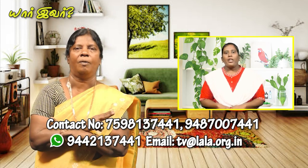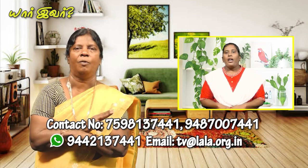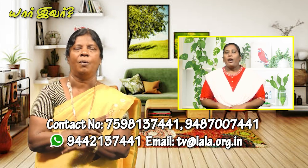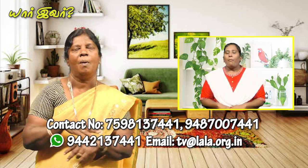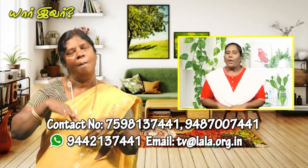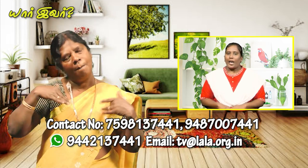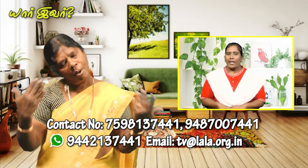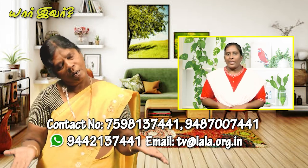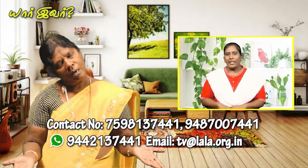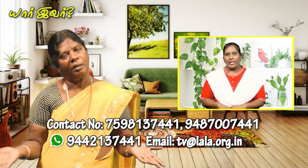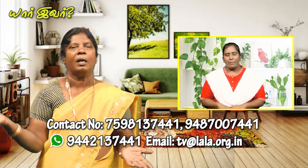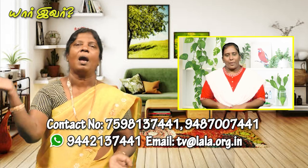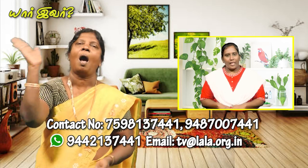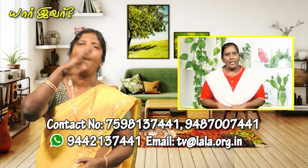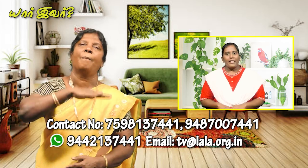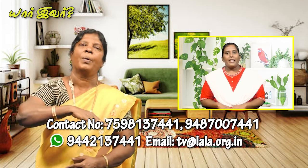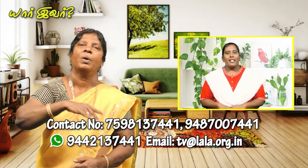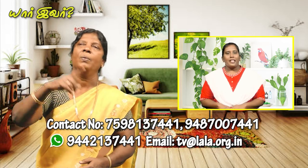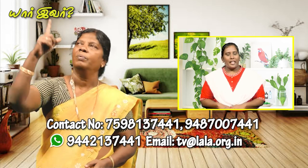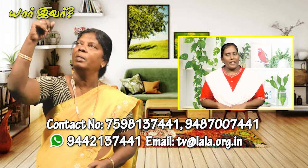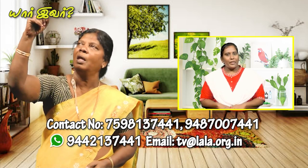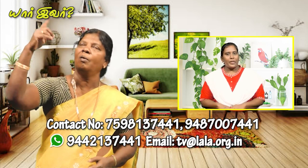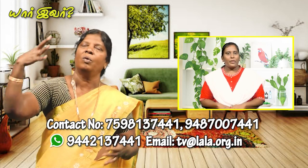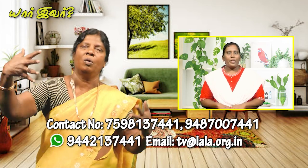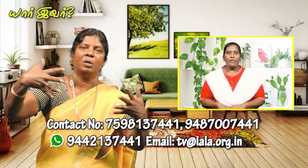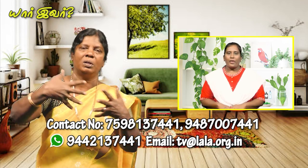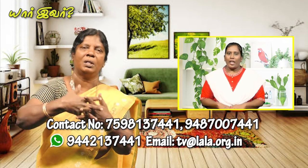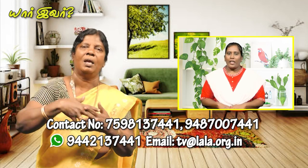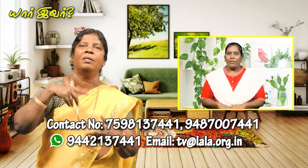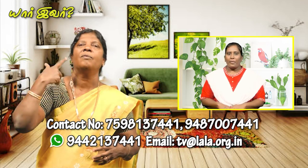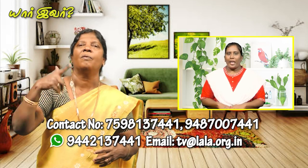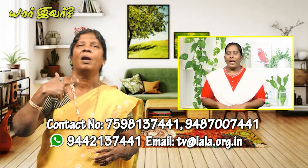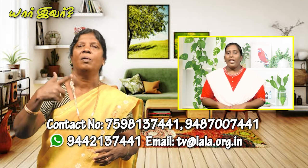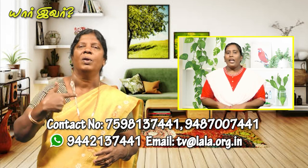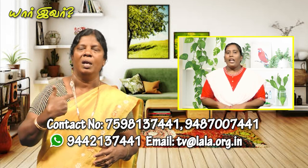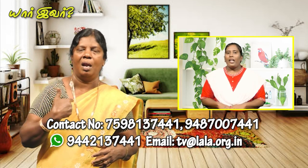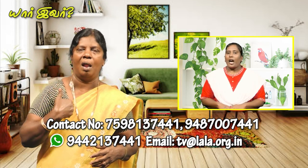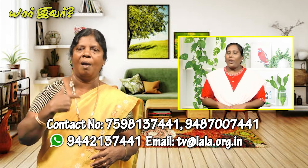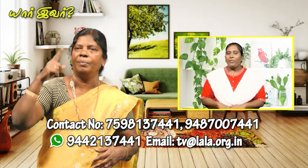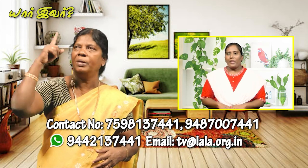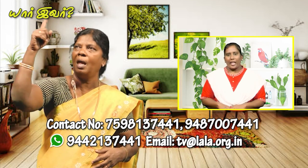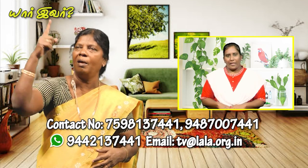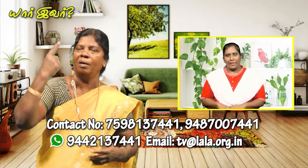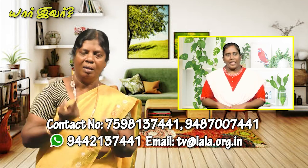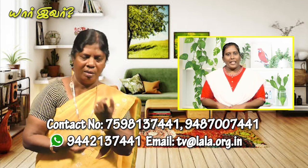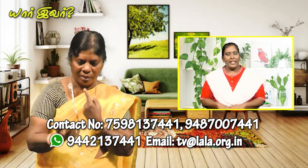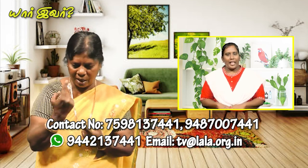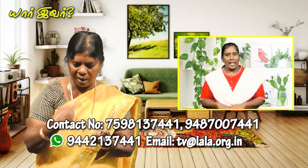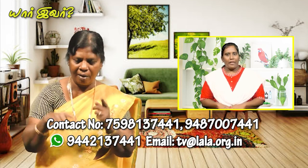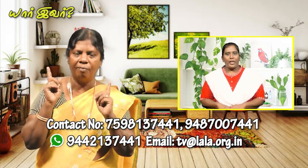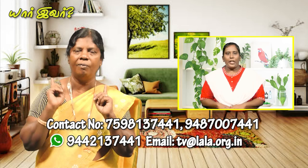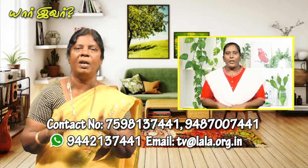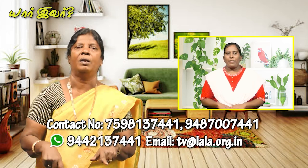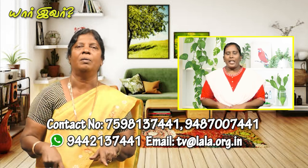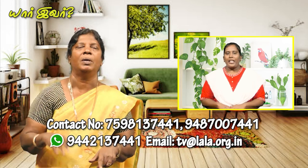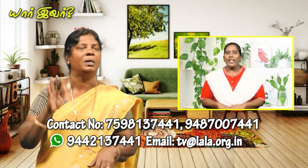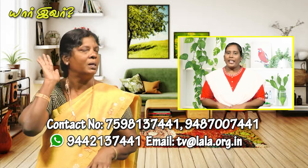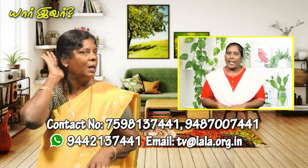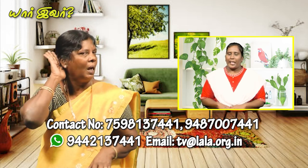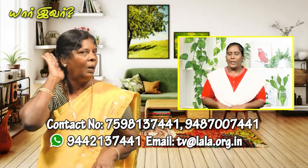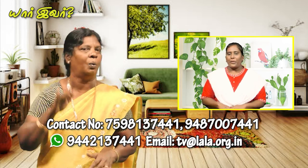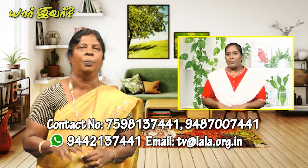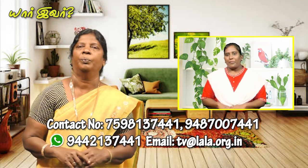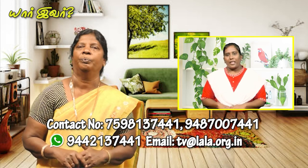மாறவும் மரணத்திற்கு பின் தெய்வத்தோடு வாழவுமே நாம் தெய்வத்தை தேட வேண்டும்